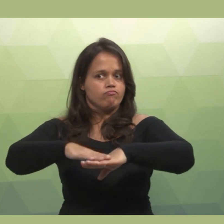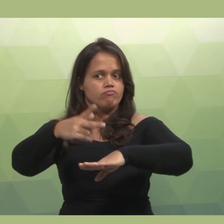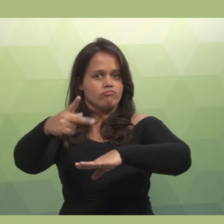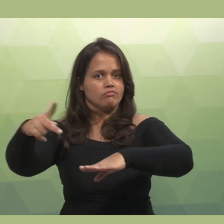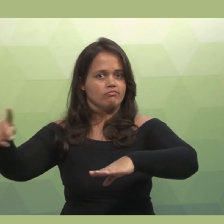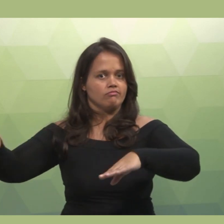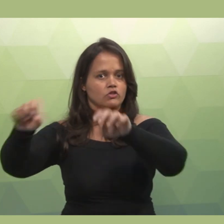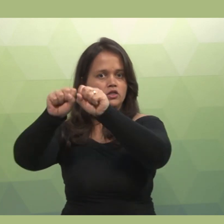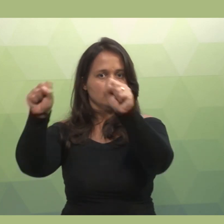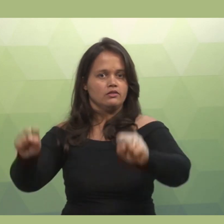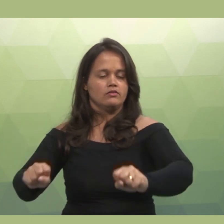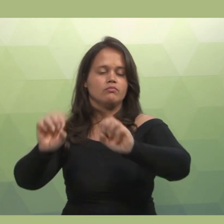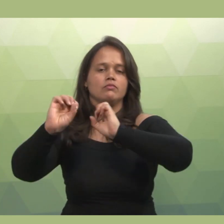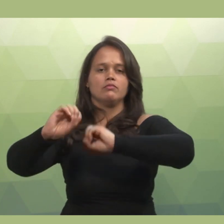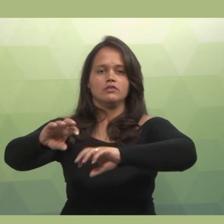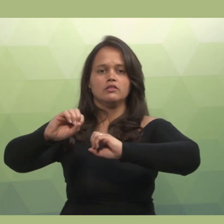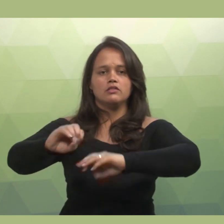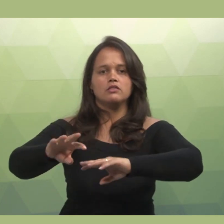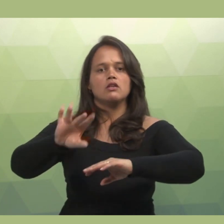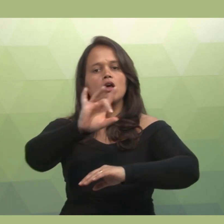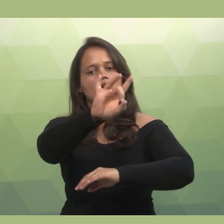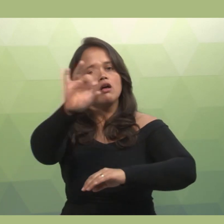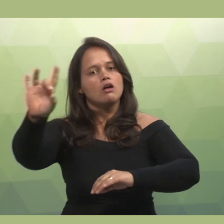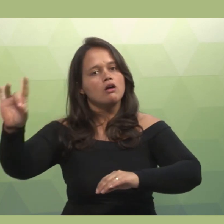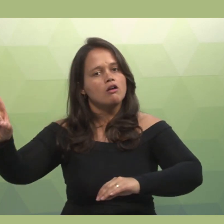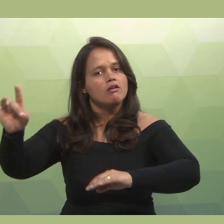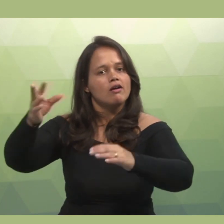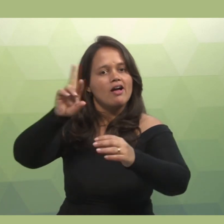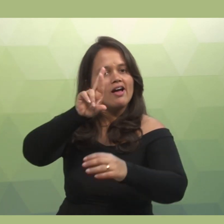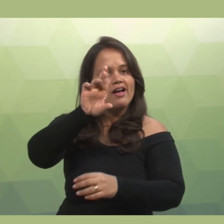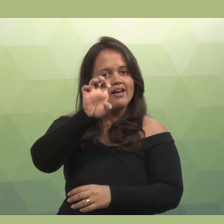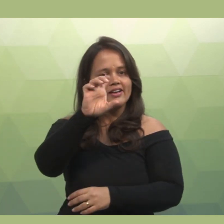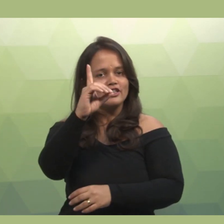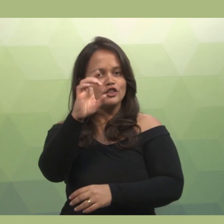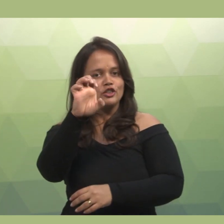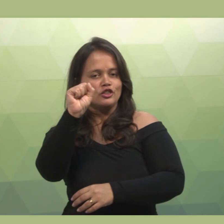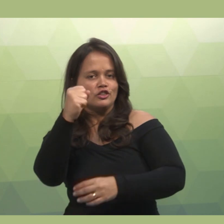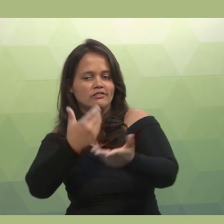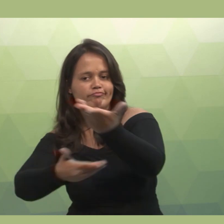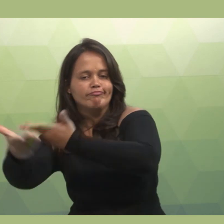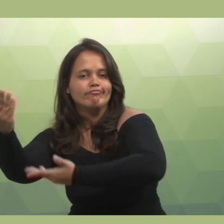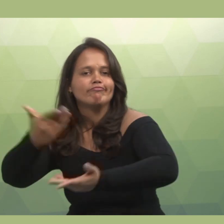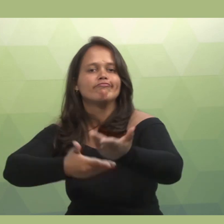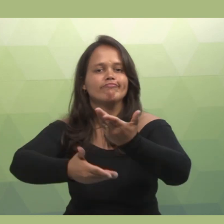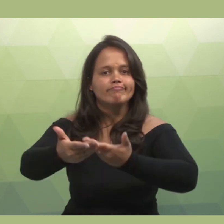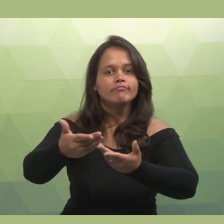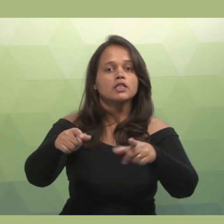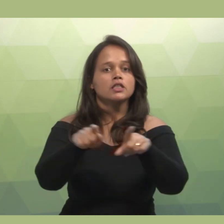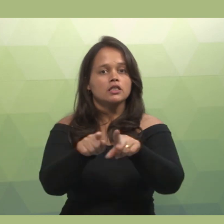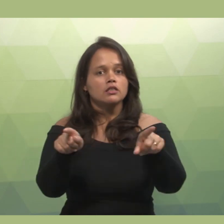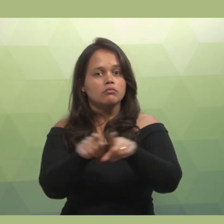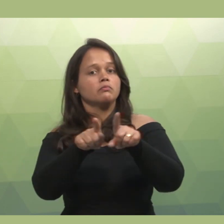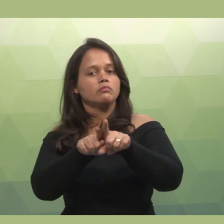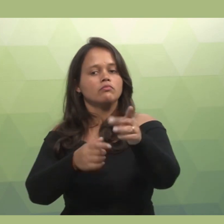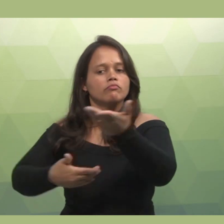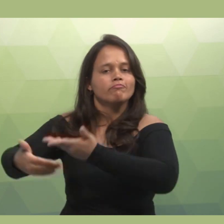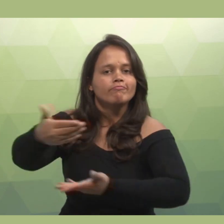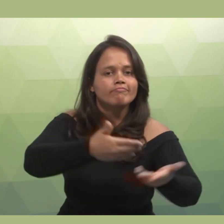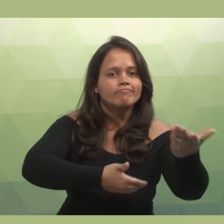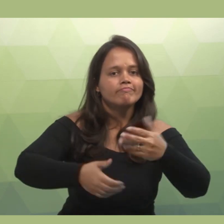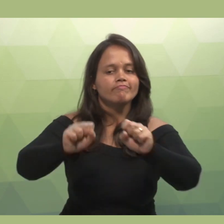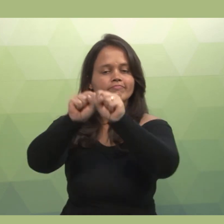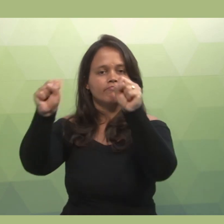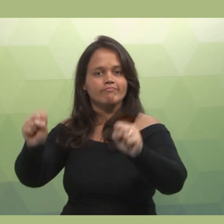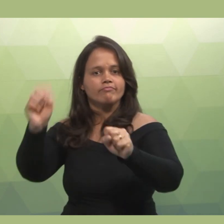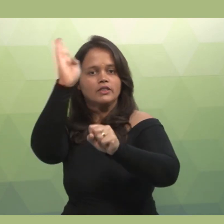vigente, considerando-se a autonomia atribuída aos sistemas de ensino e às suas respectivas redes, e a inter-relação do